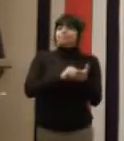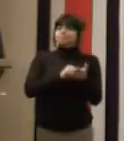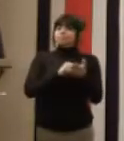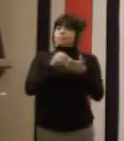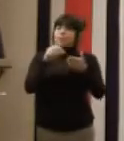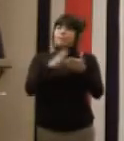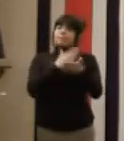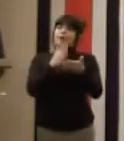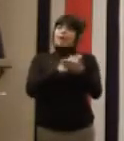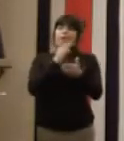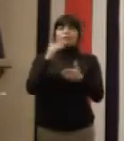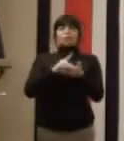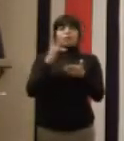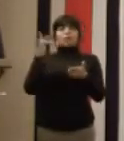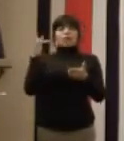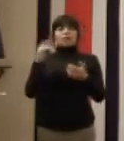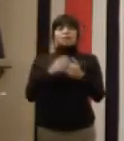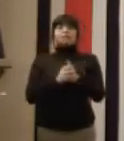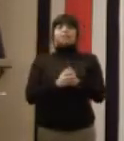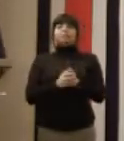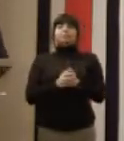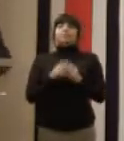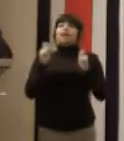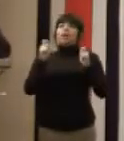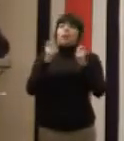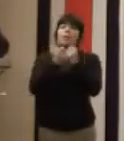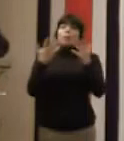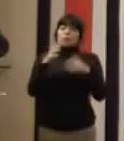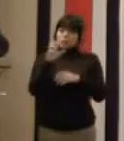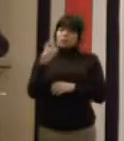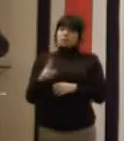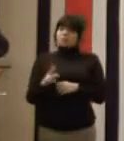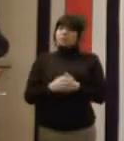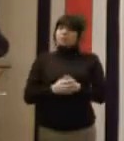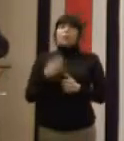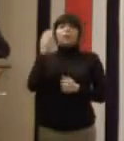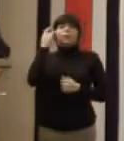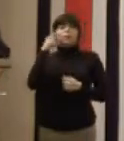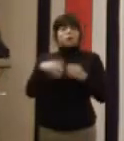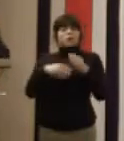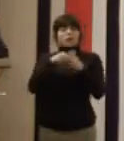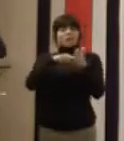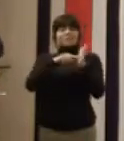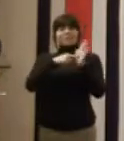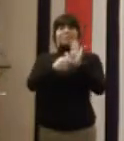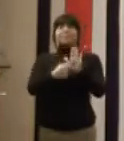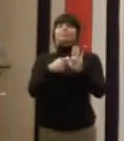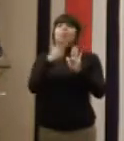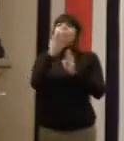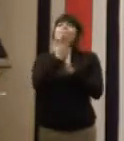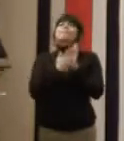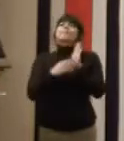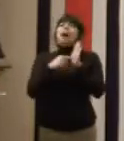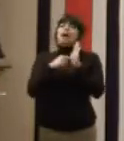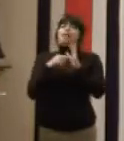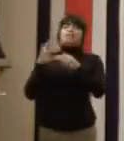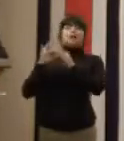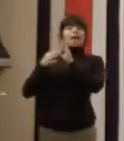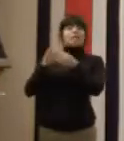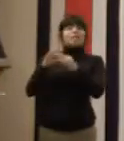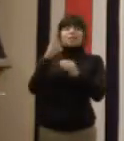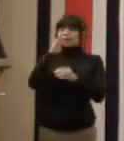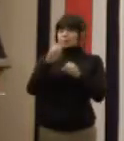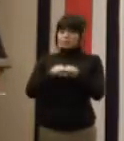las páginas doradas de la educación pública costarricense, porque constituye una parte de esta cadena que no se